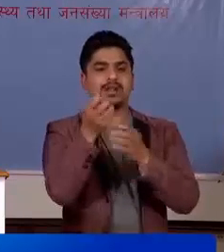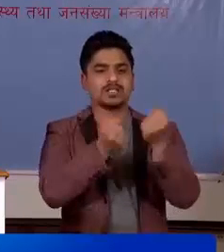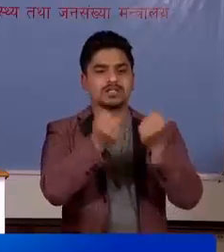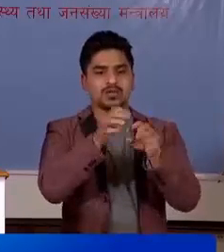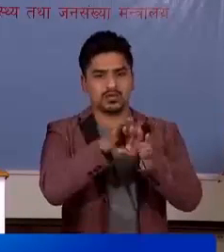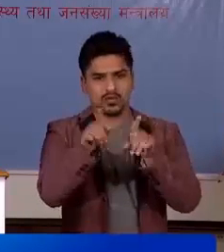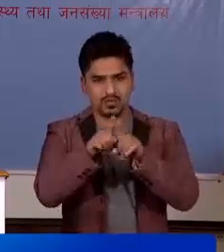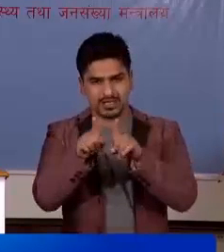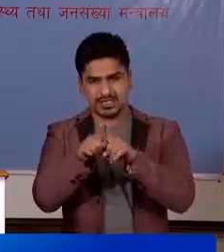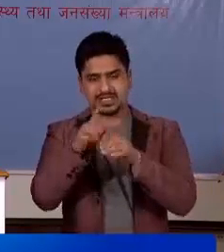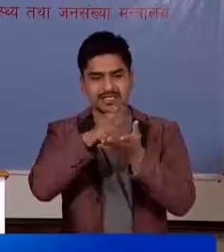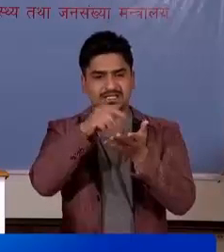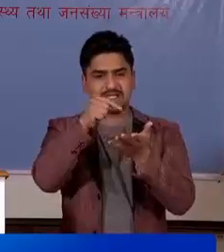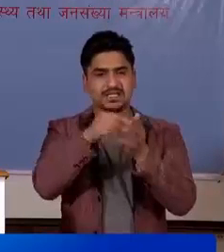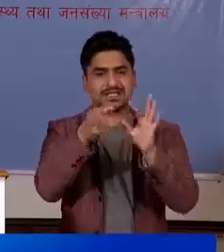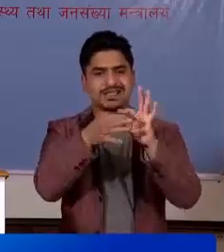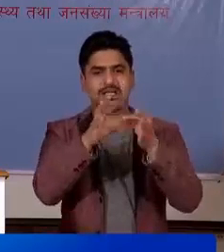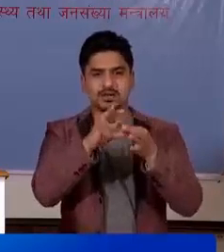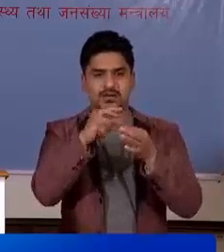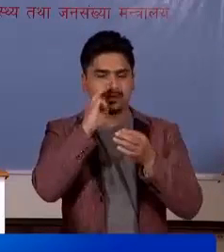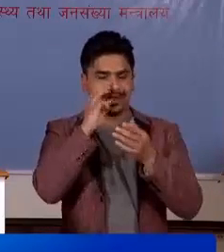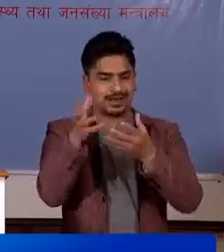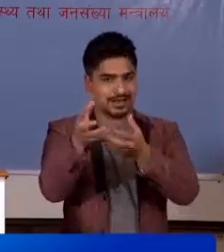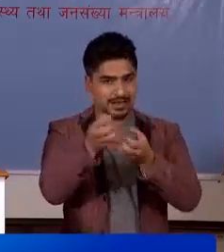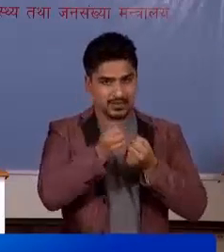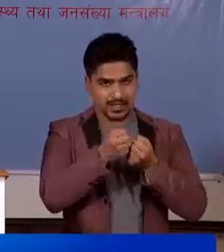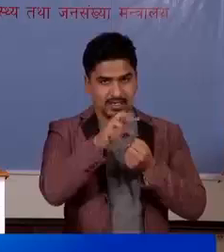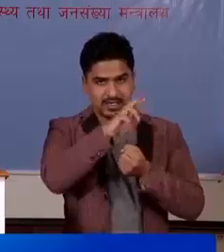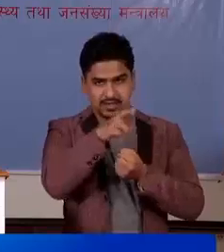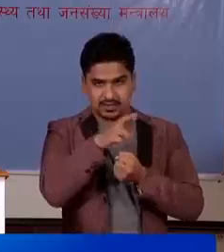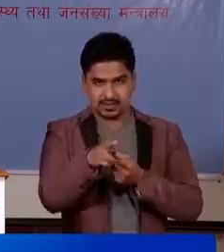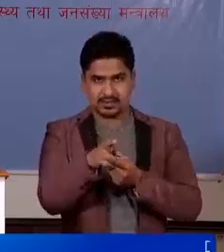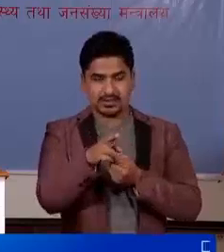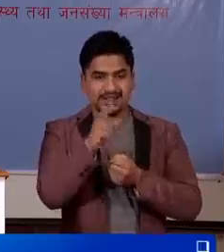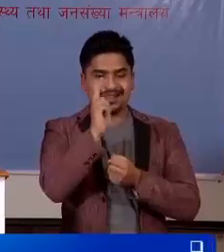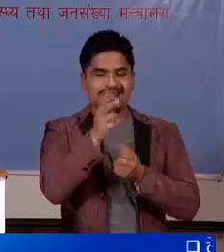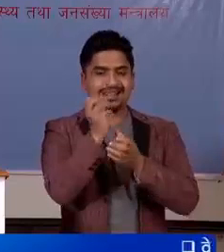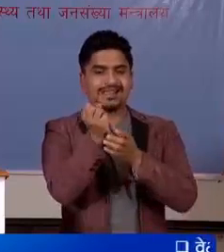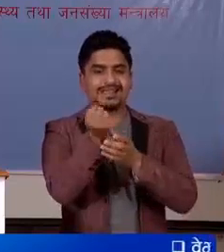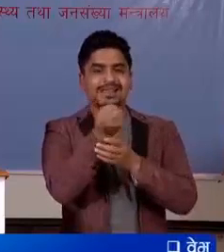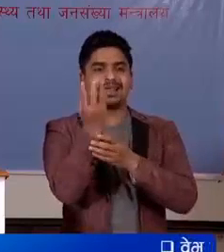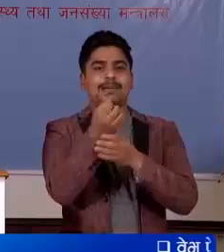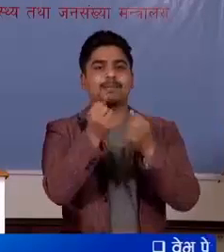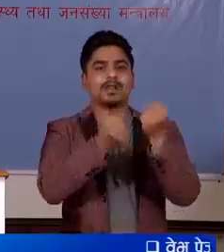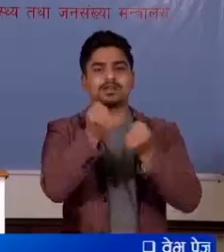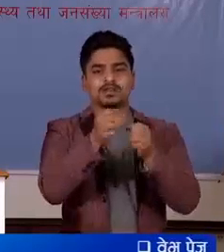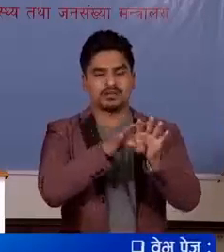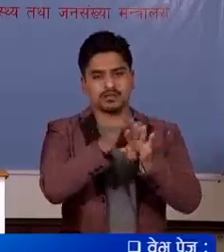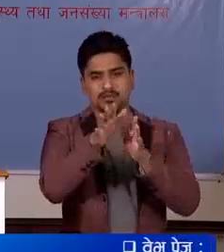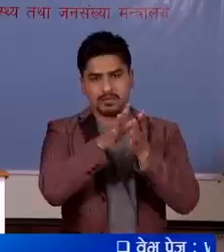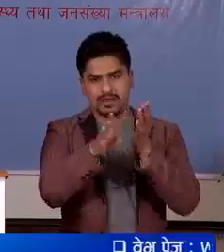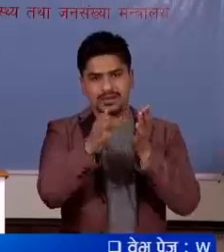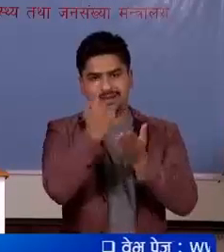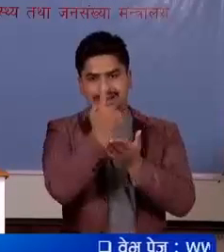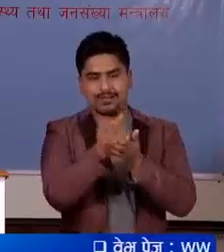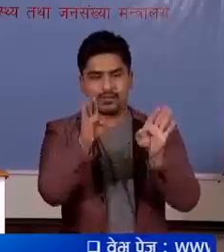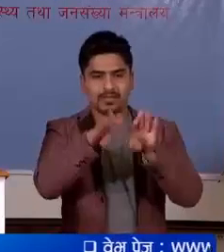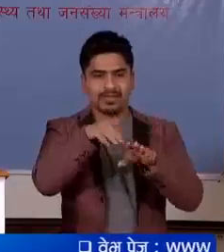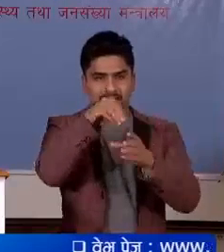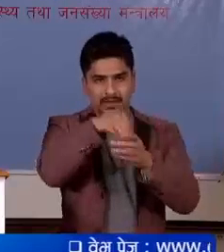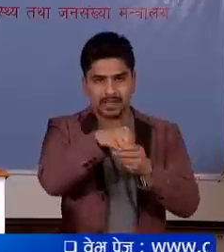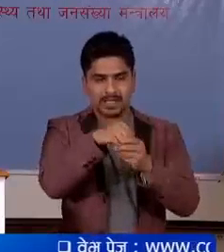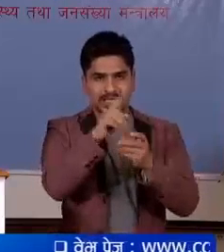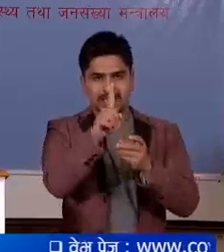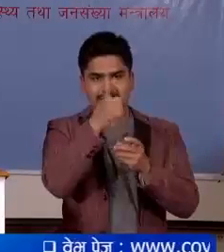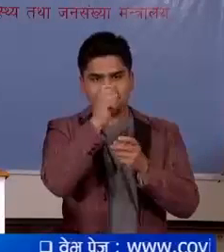समेत सेंट्रल नेट्वोक मा लियाऊने र ती एम्बुलेंस मारफत कार्फमंड उपत्य का वित्र